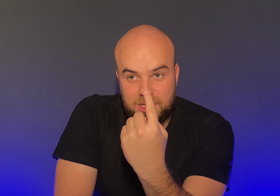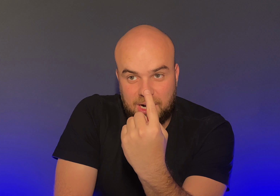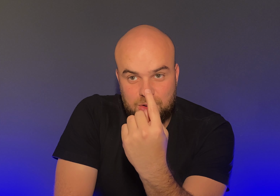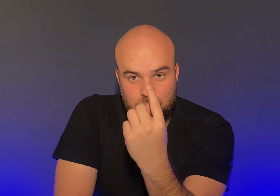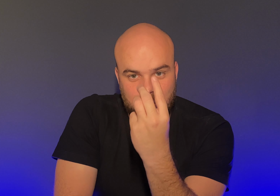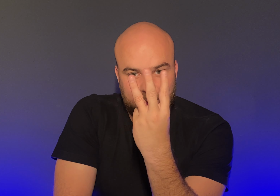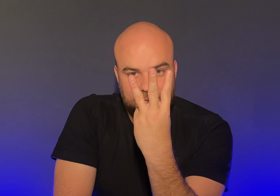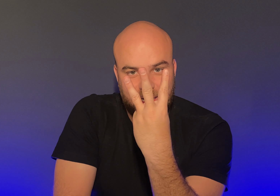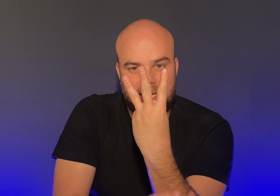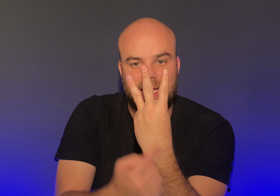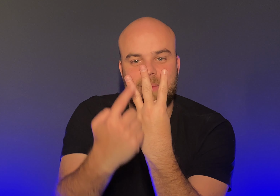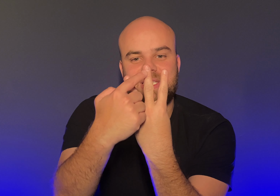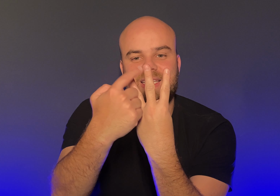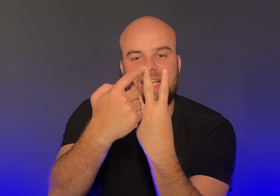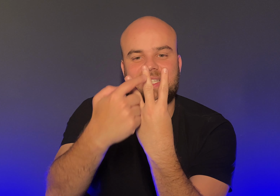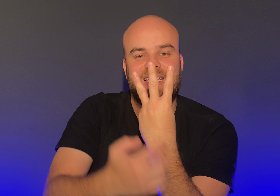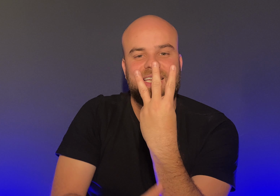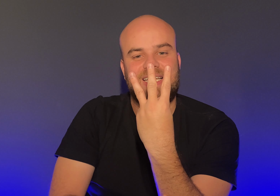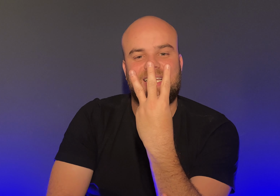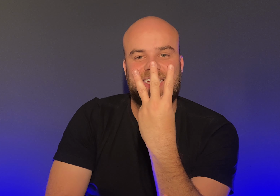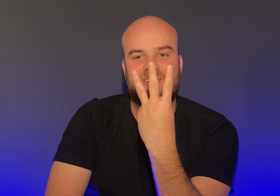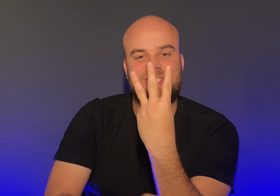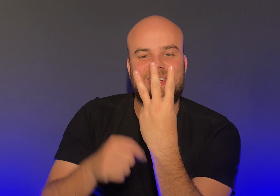4231 aqui camisa 10 né